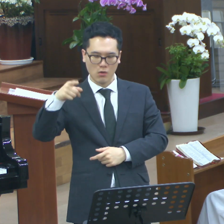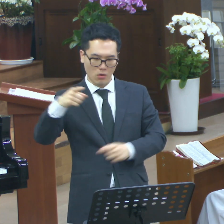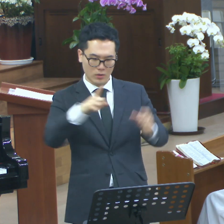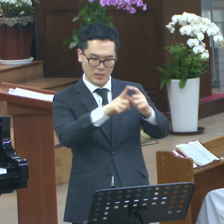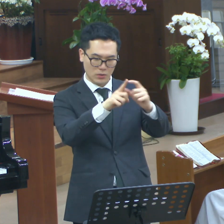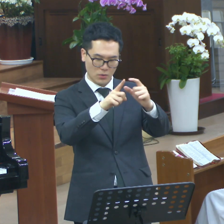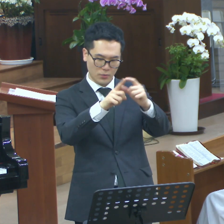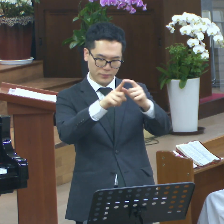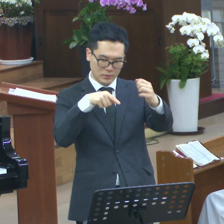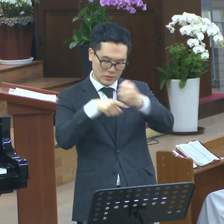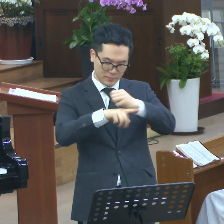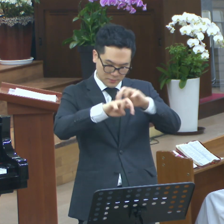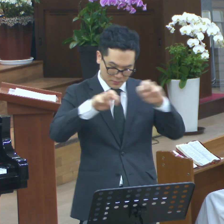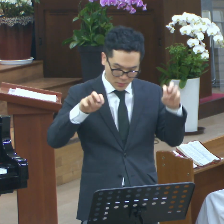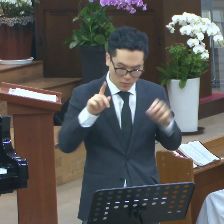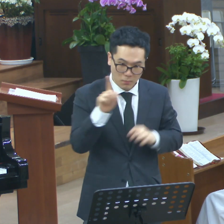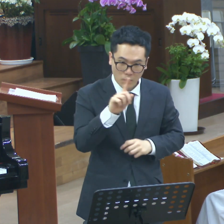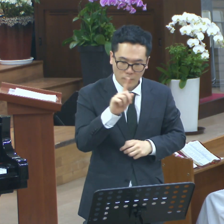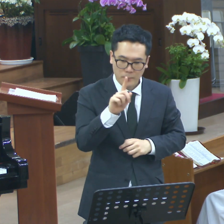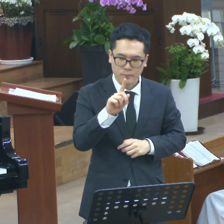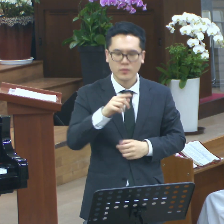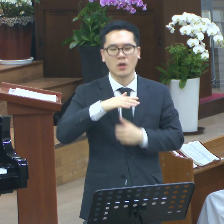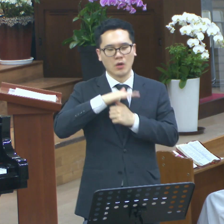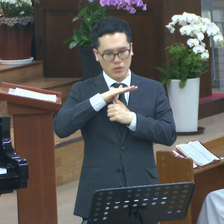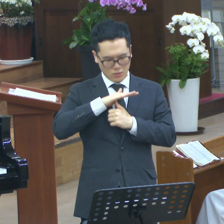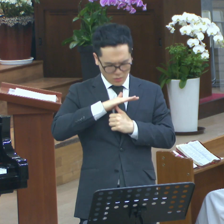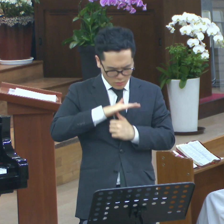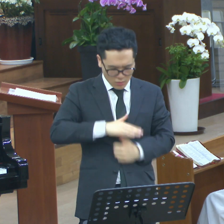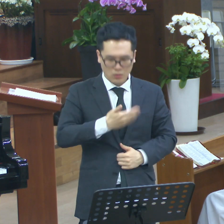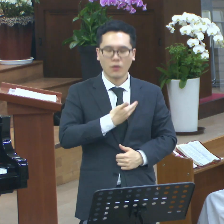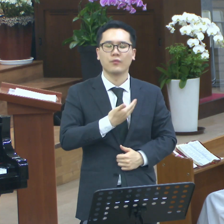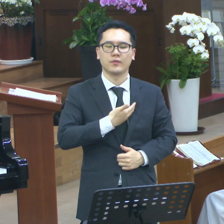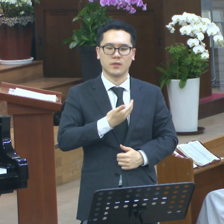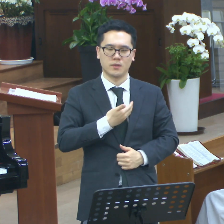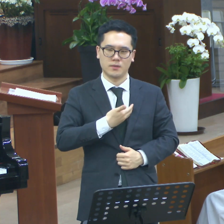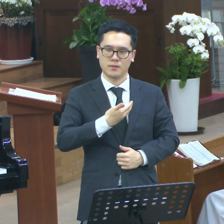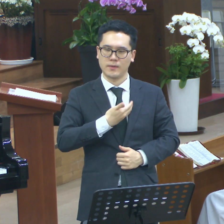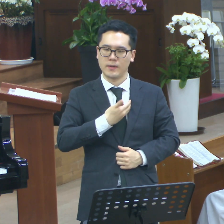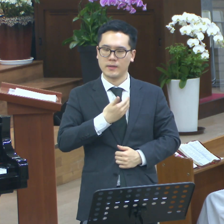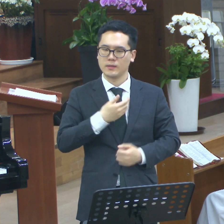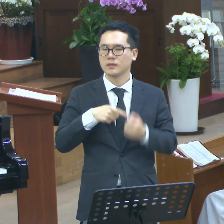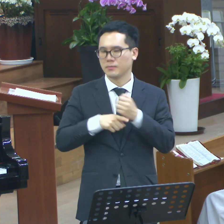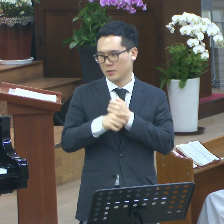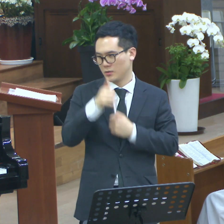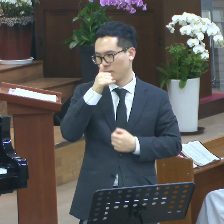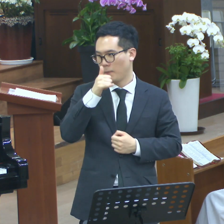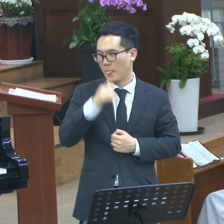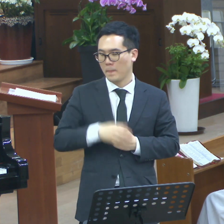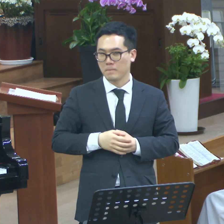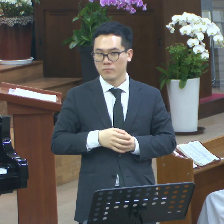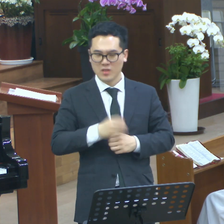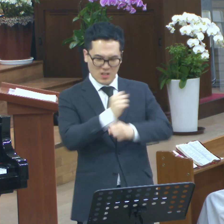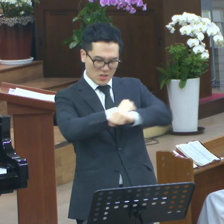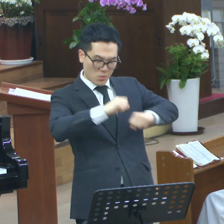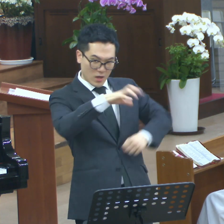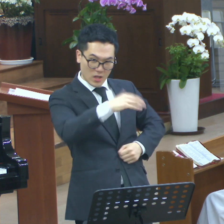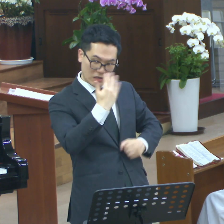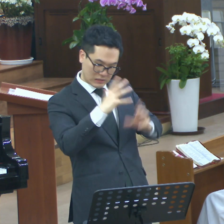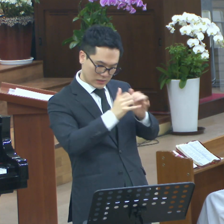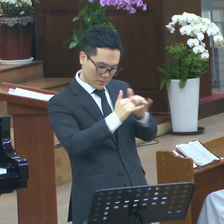견디는 힘을 주는 거예요. 광야를 지나면서 밤에는 춥고 낮에는 더워요. 그런데 어떻게 견디는지 아십니까?